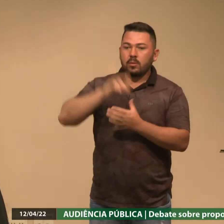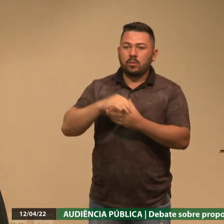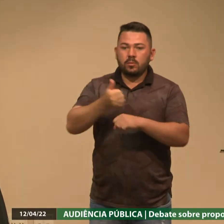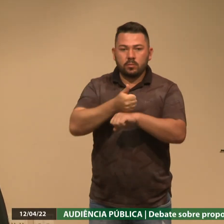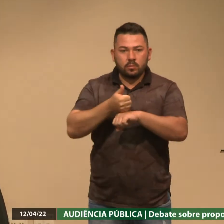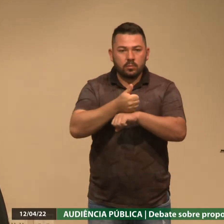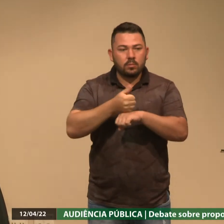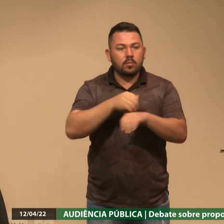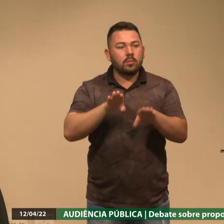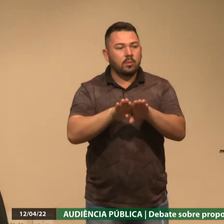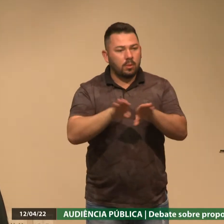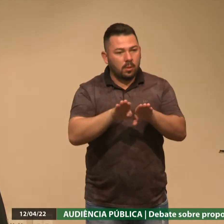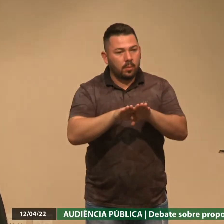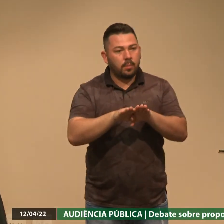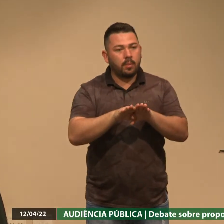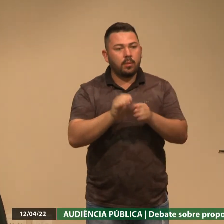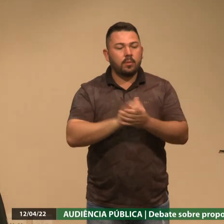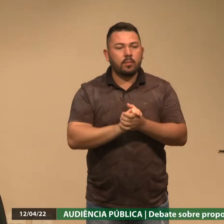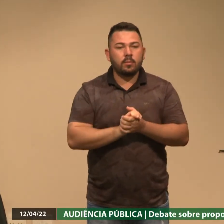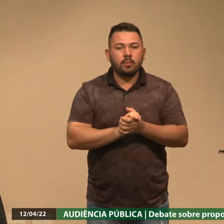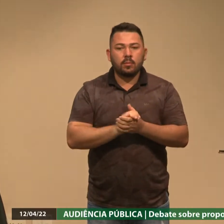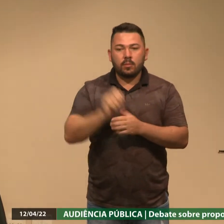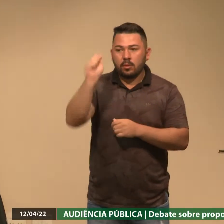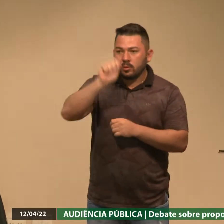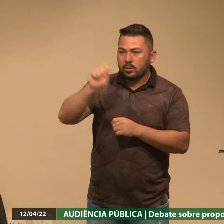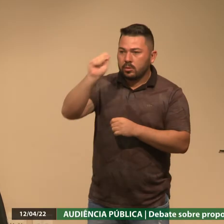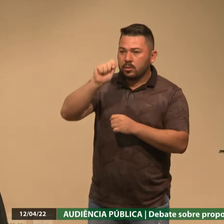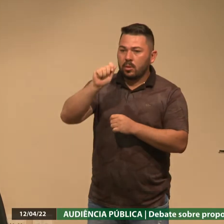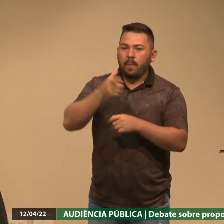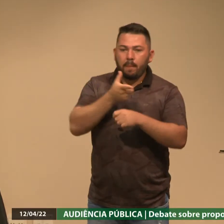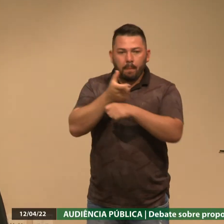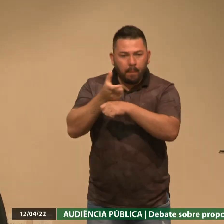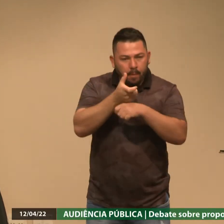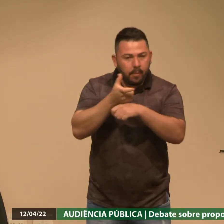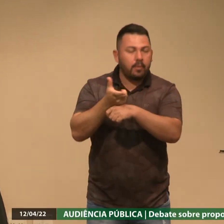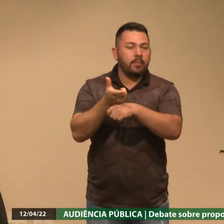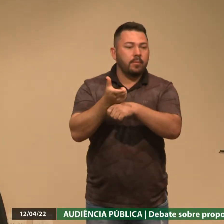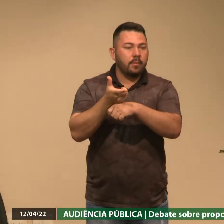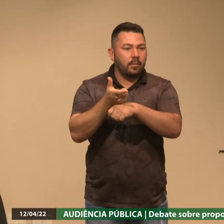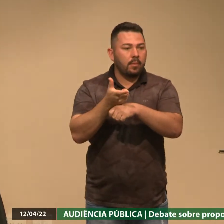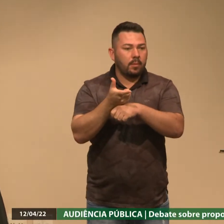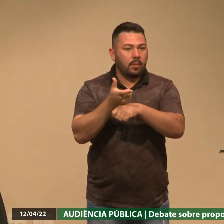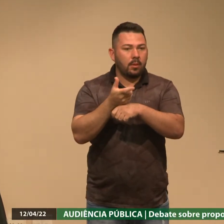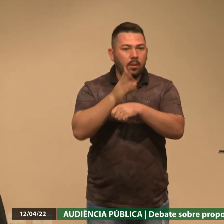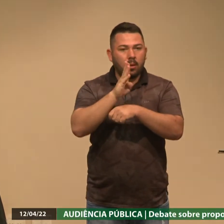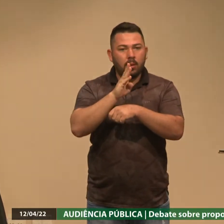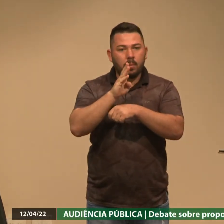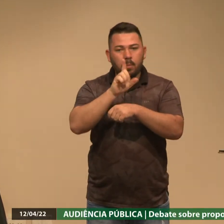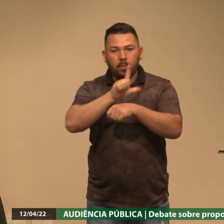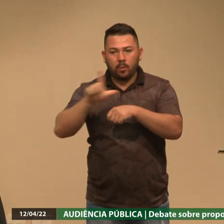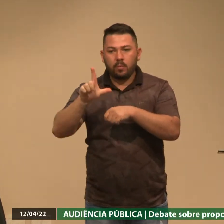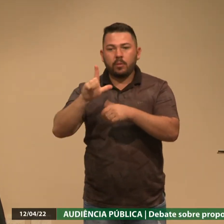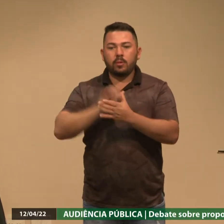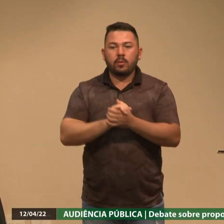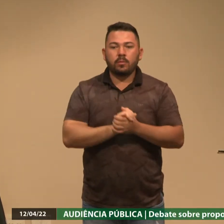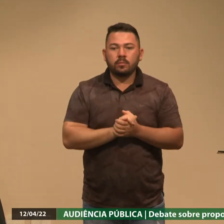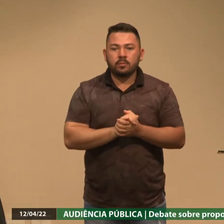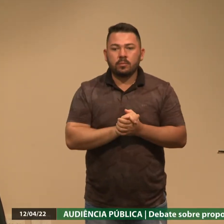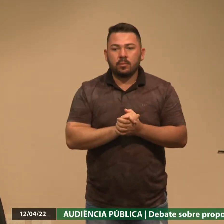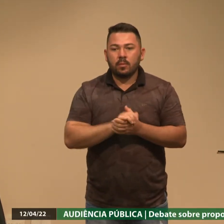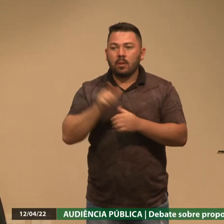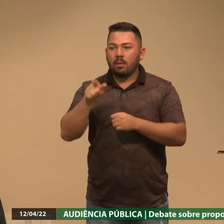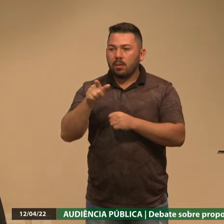diretor de relações institucionais da associação de Caça e Tiro do município de Blumenau Edson de Paula